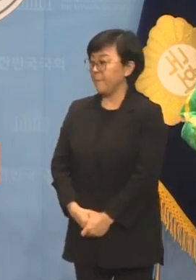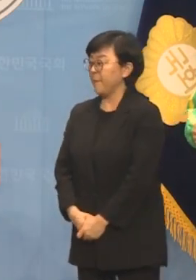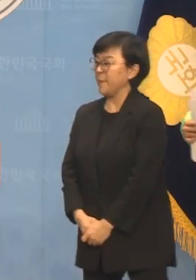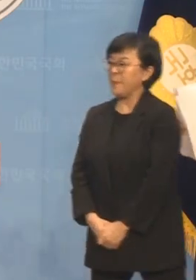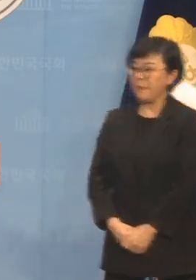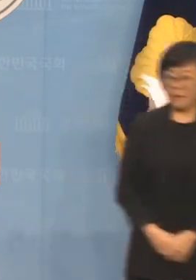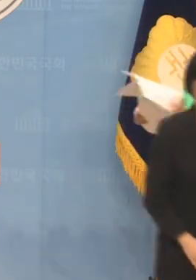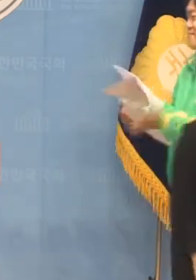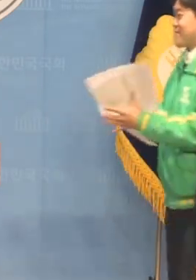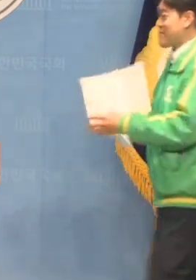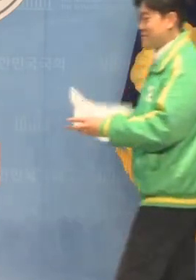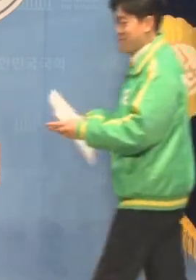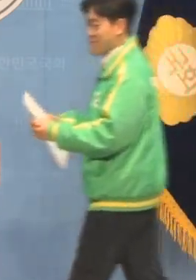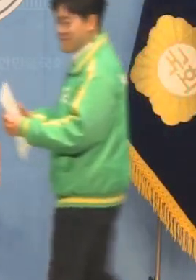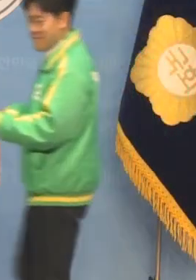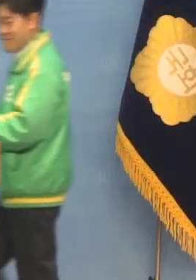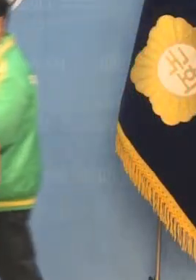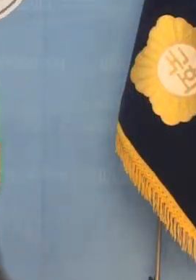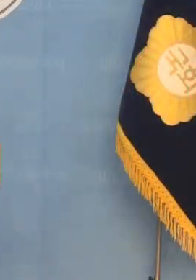감사합니다